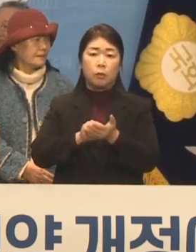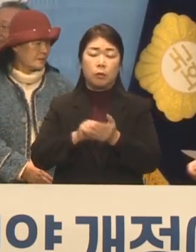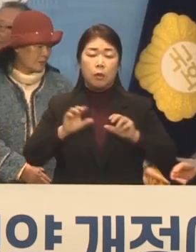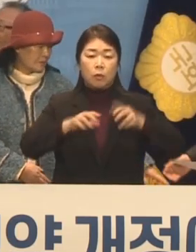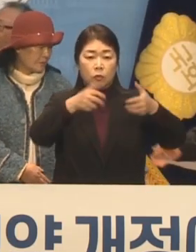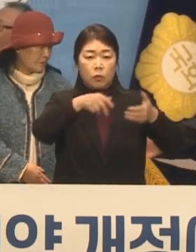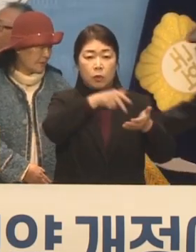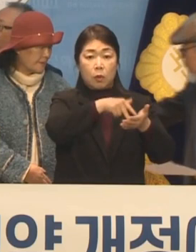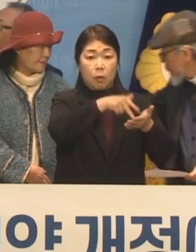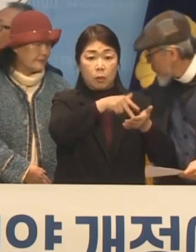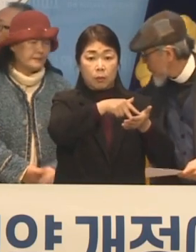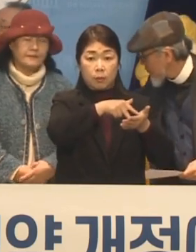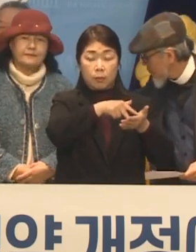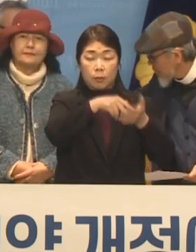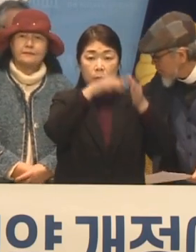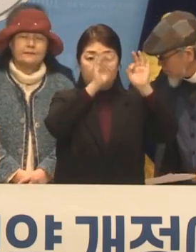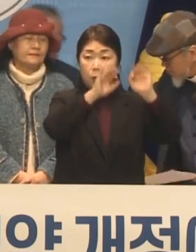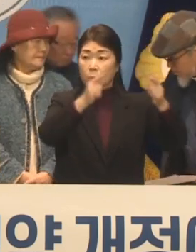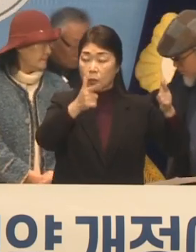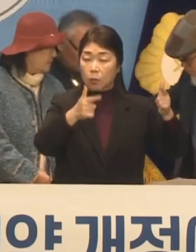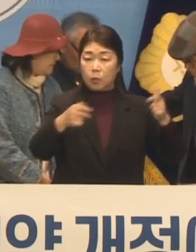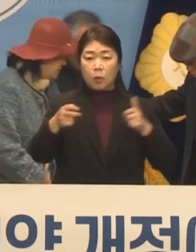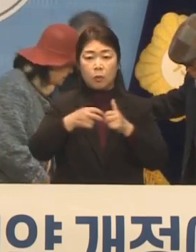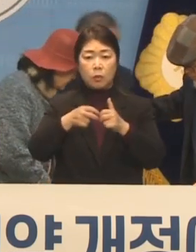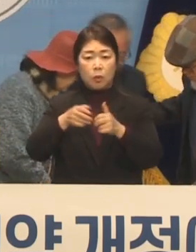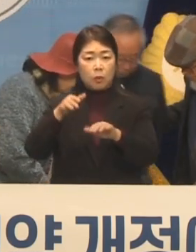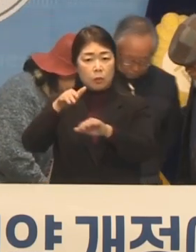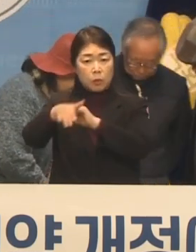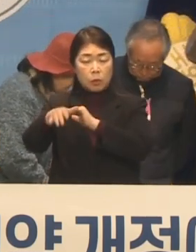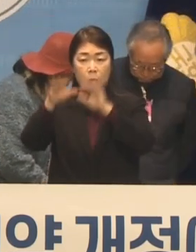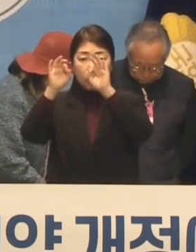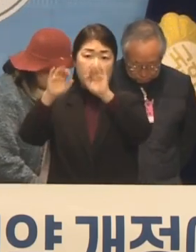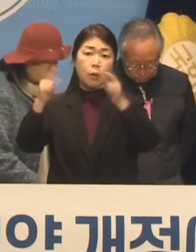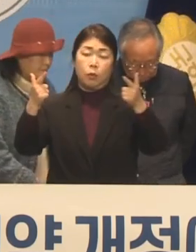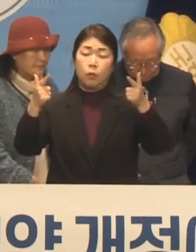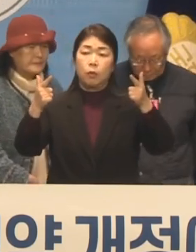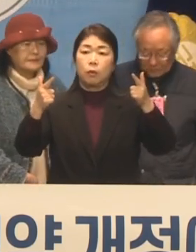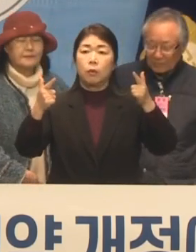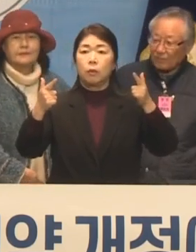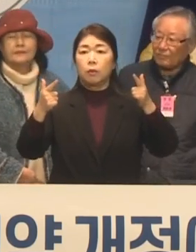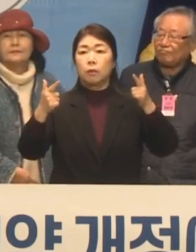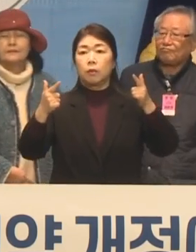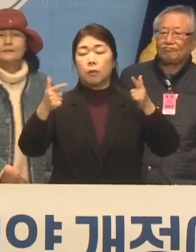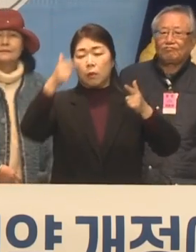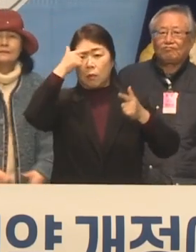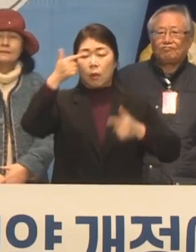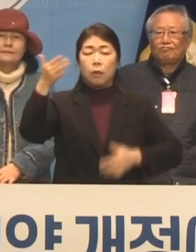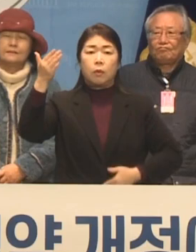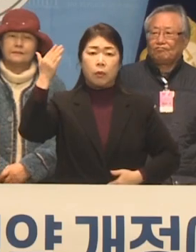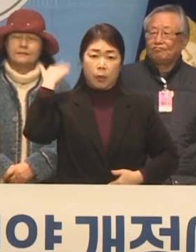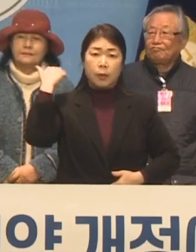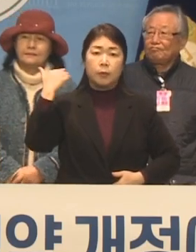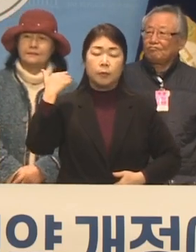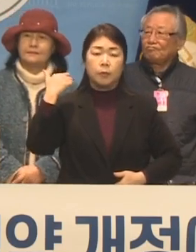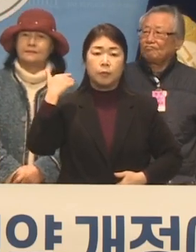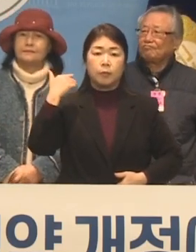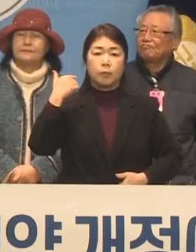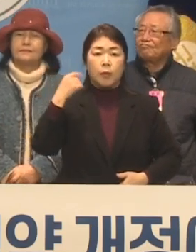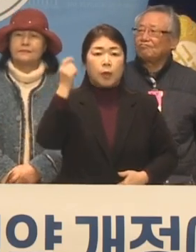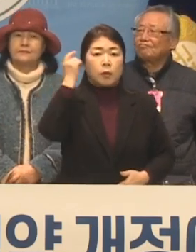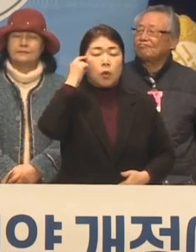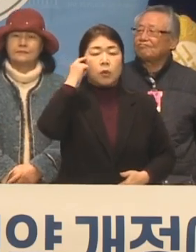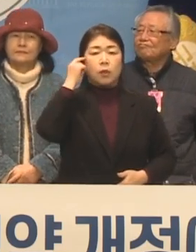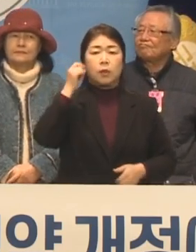국제적인 관점 또는 의료계적 관점에서 바라보지 않고 과거에